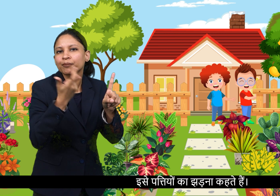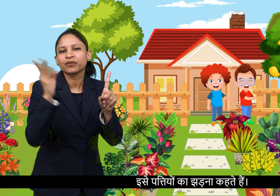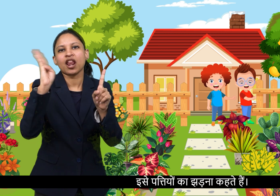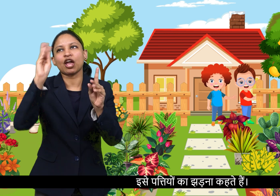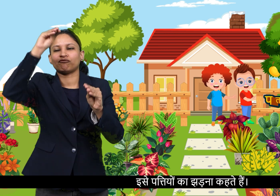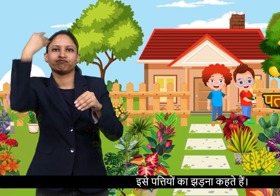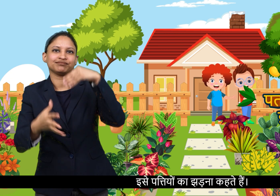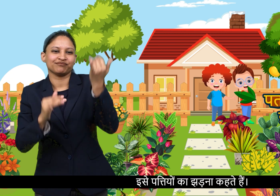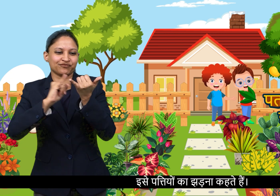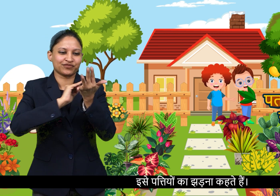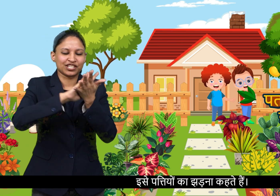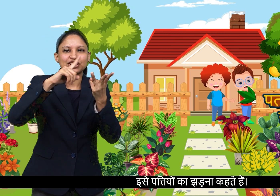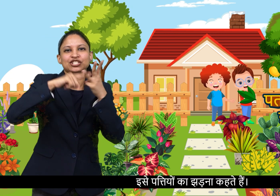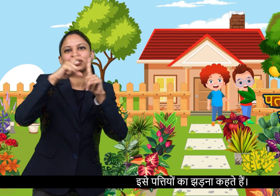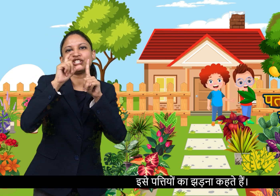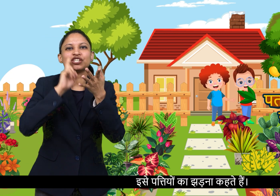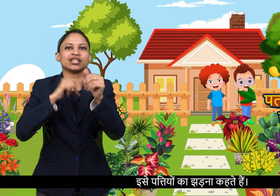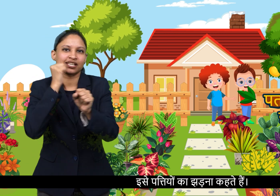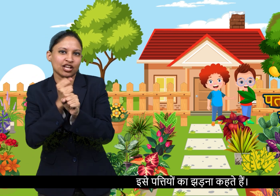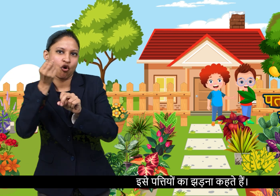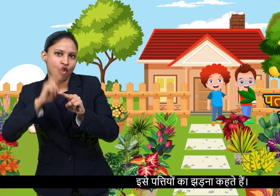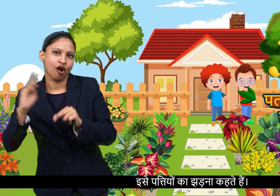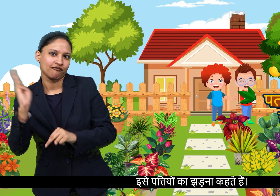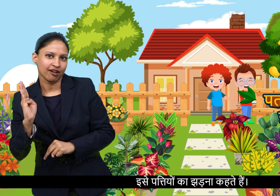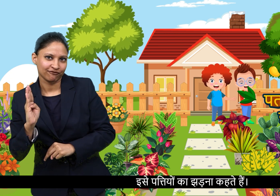इसे पत्तियों का झड़ना कहते हैं।